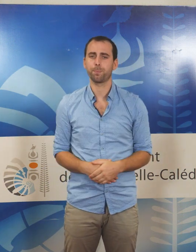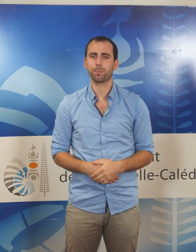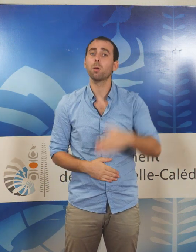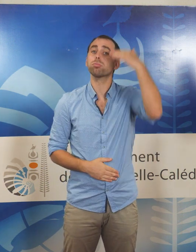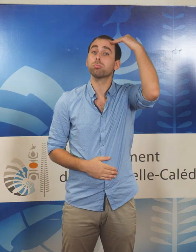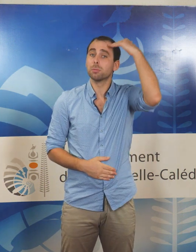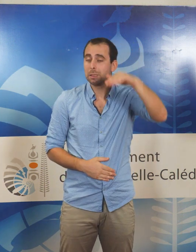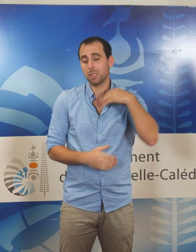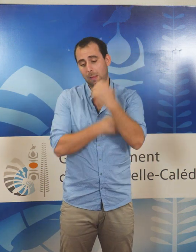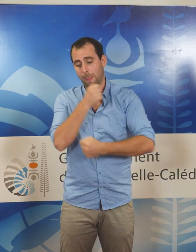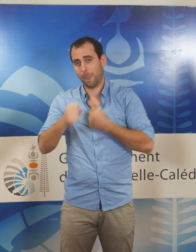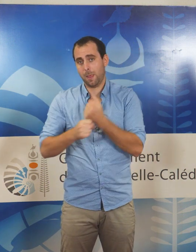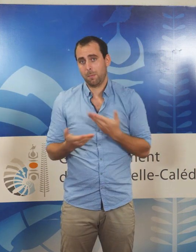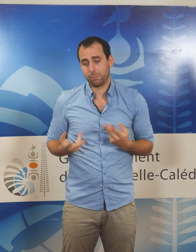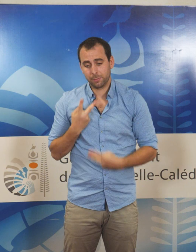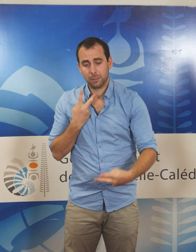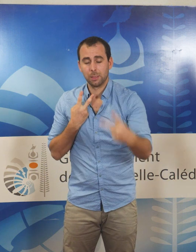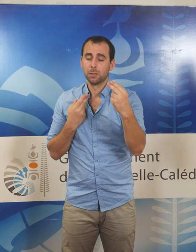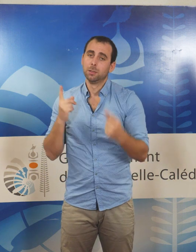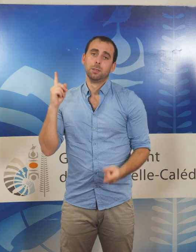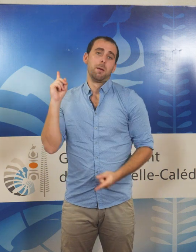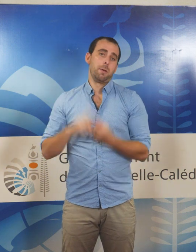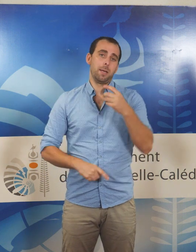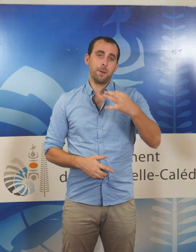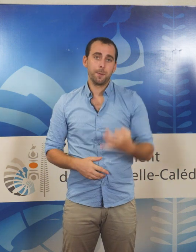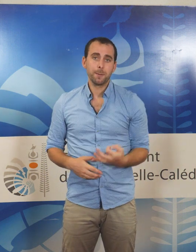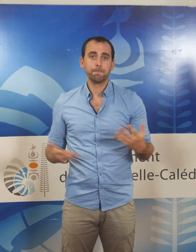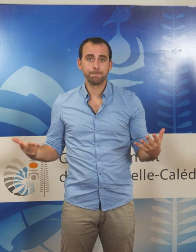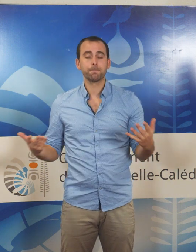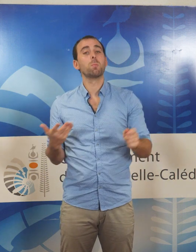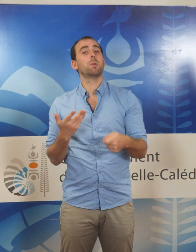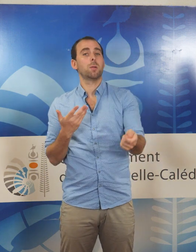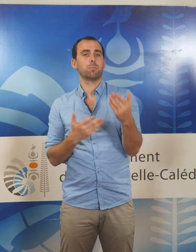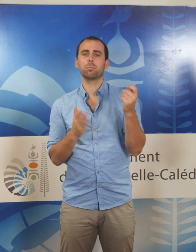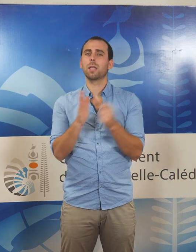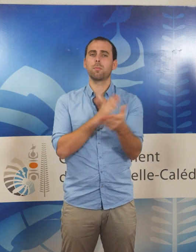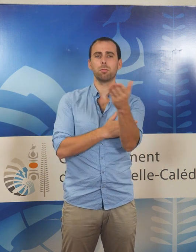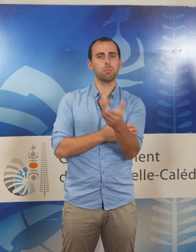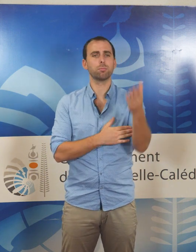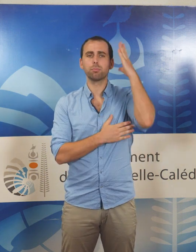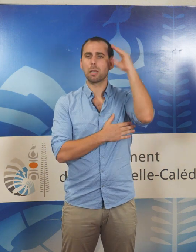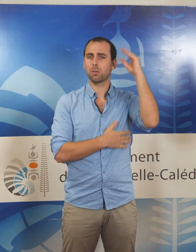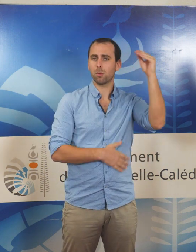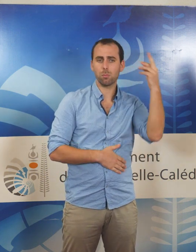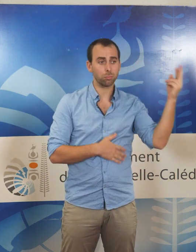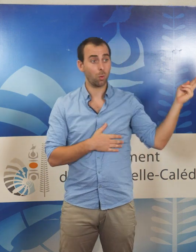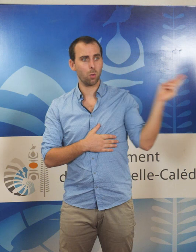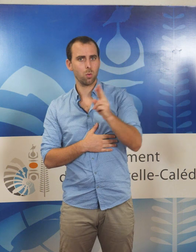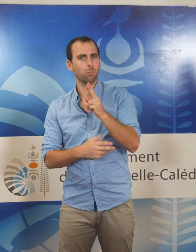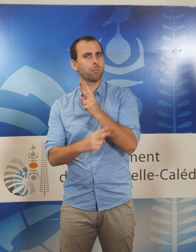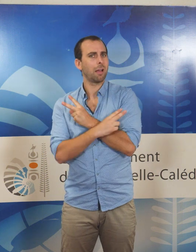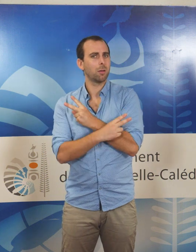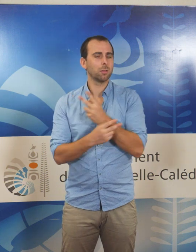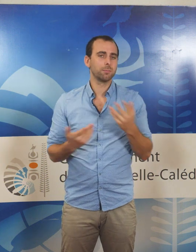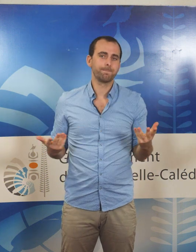une année particulière. Hein, donc pour les élèves qui rentrent habituellement pour ces vacances en Nouvelle-Calédonie, eh bien, comme vous le savez,